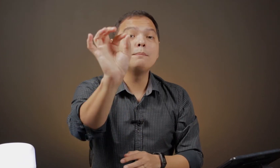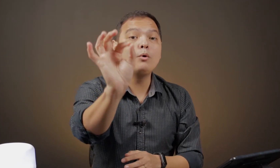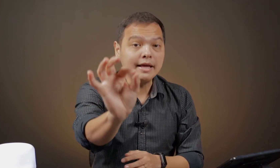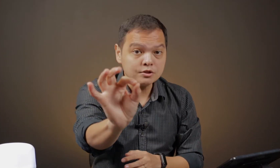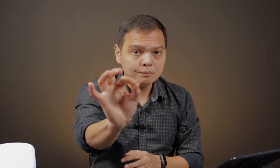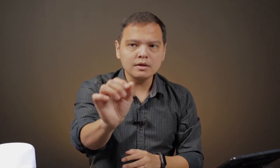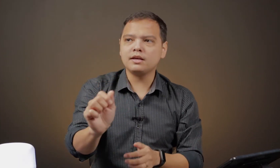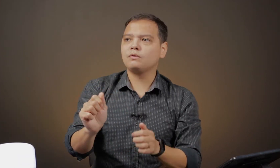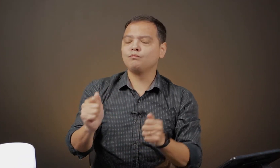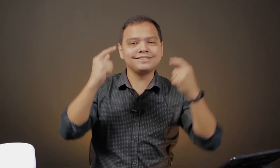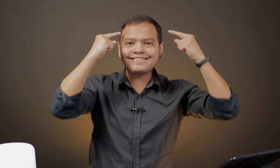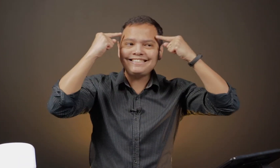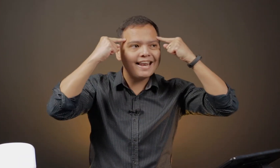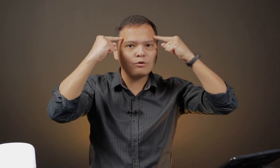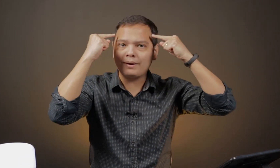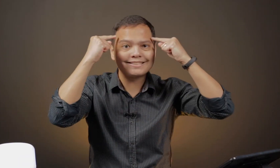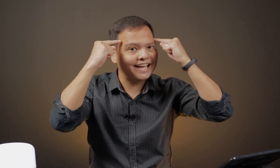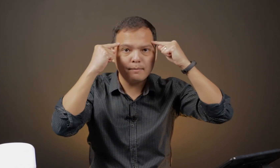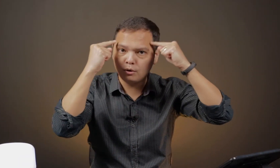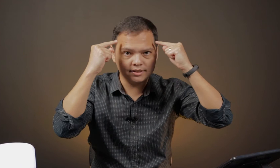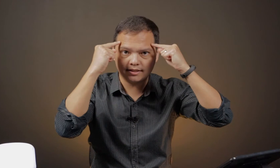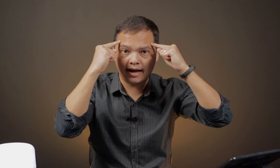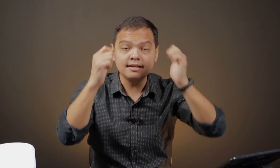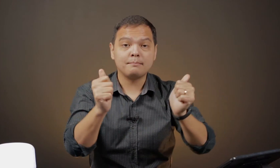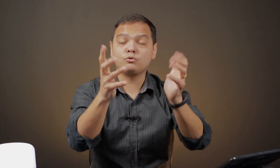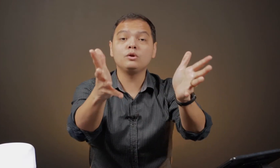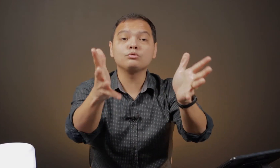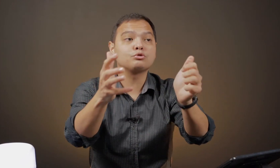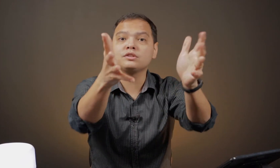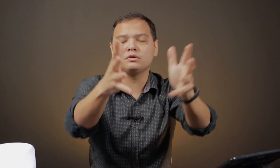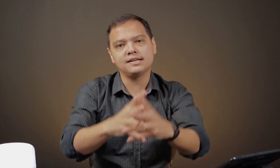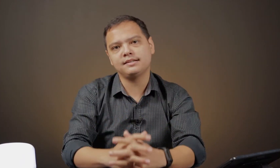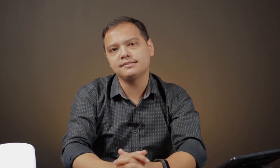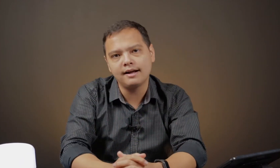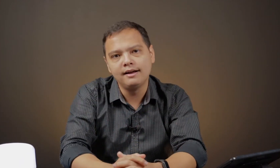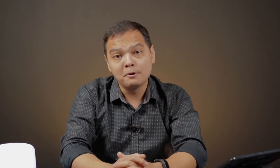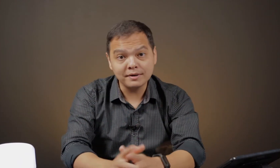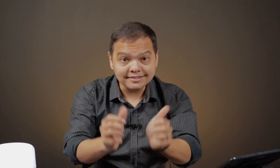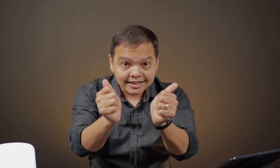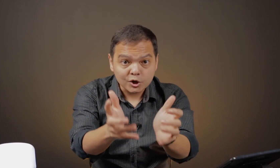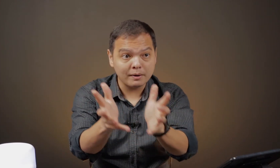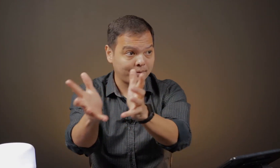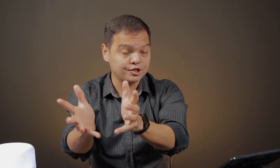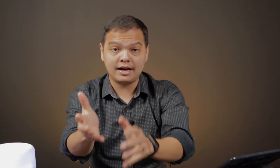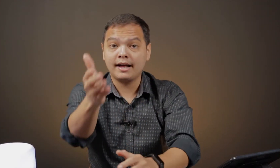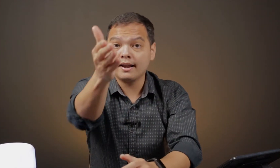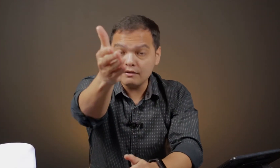Por isso que você intelectualmente sabe um monte de sinais, mas quando encontra o surdo você não consegue sinalizar. Porque você deixou para praticar na frente